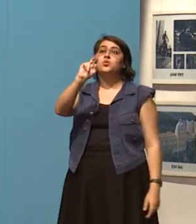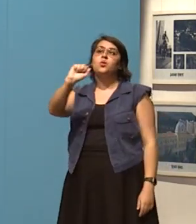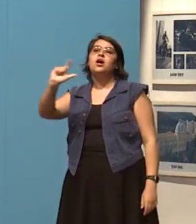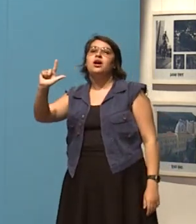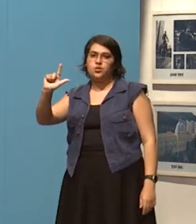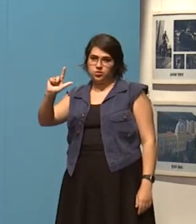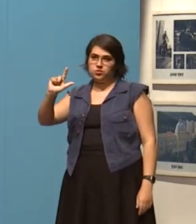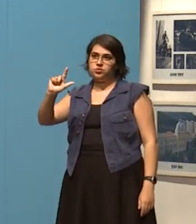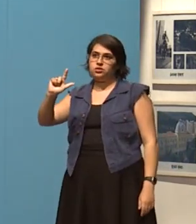A violência sexual.